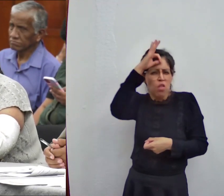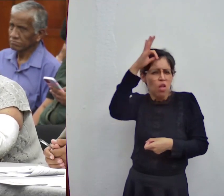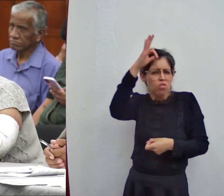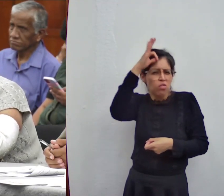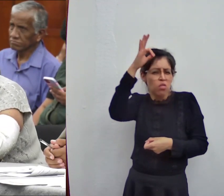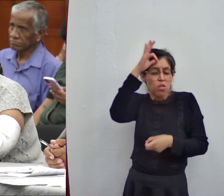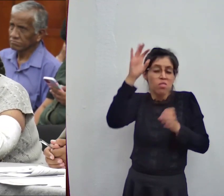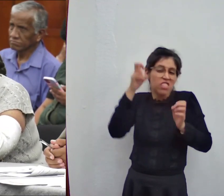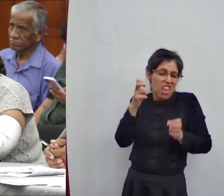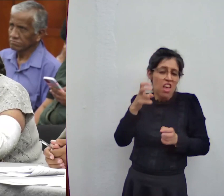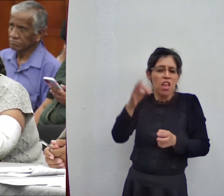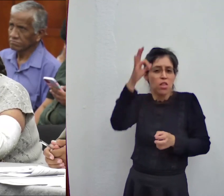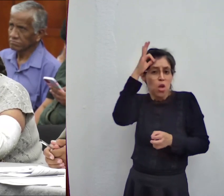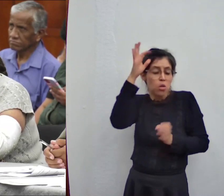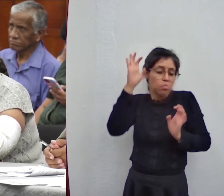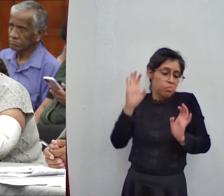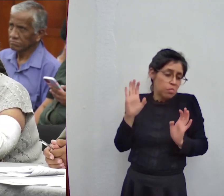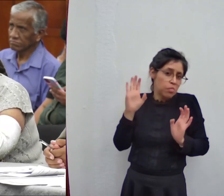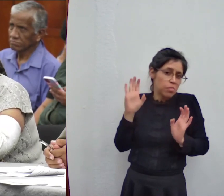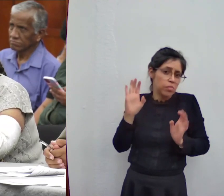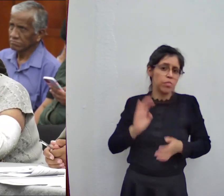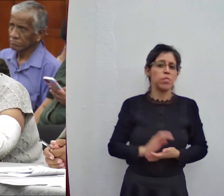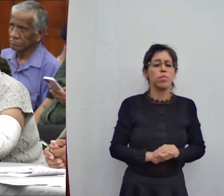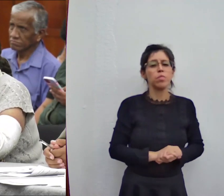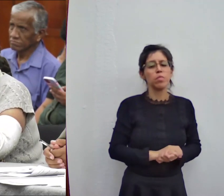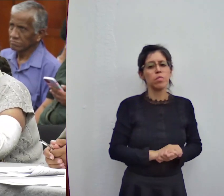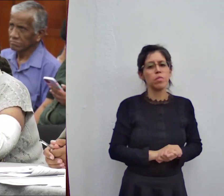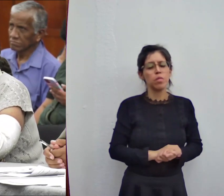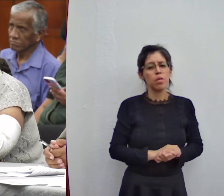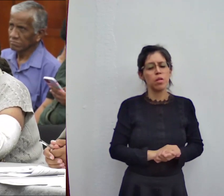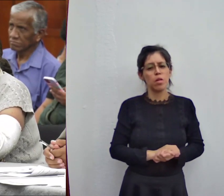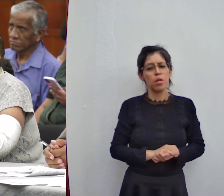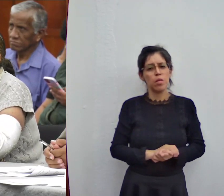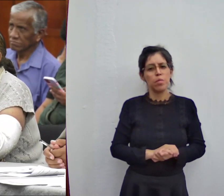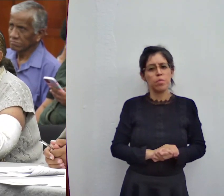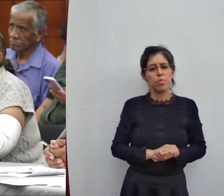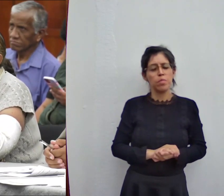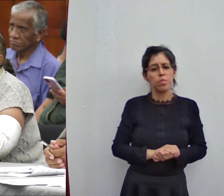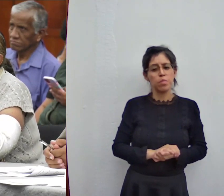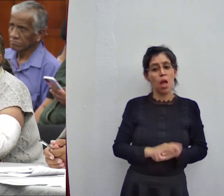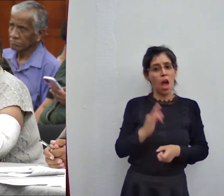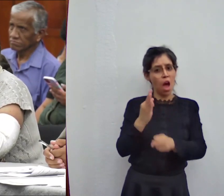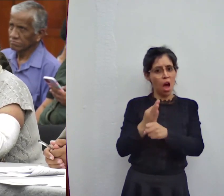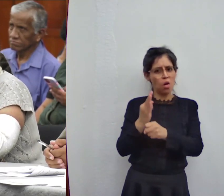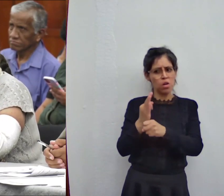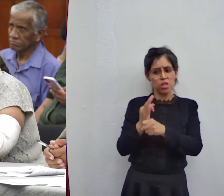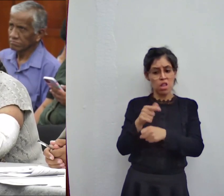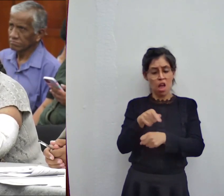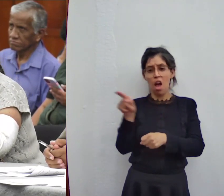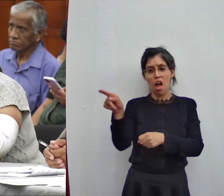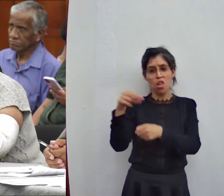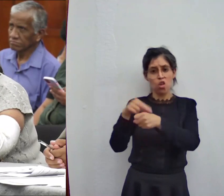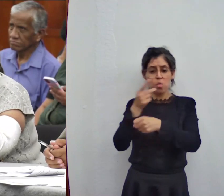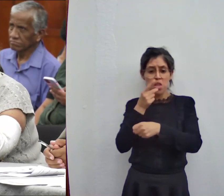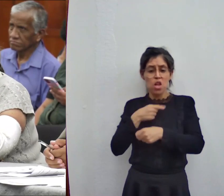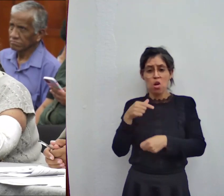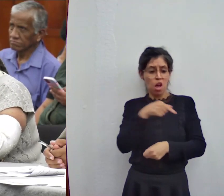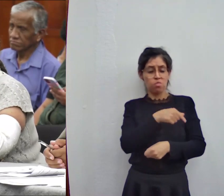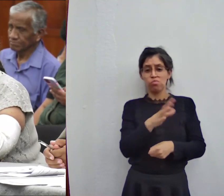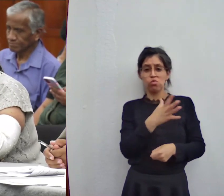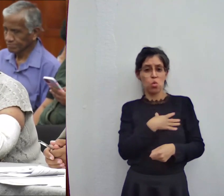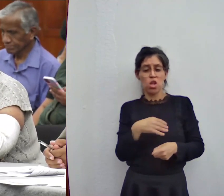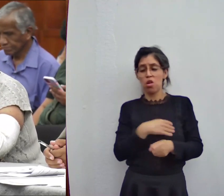su condición. Pero que no, ahorita me lo desahuciaron, ya no puede ni trabajar